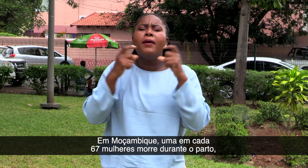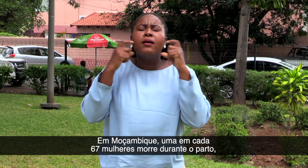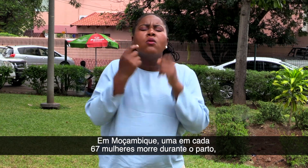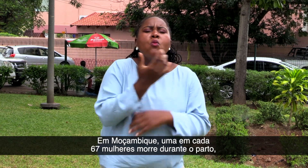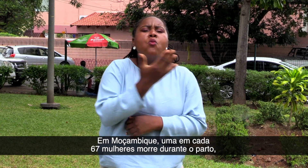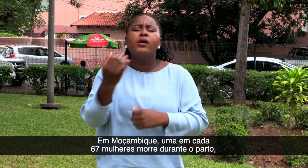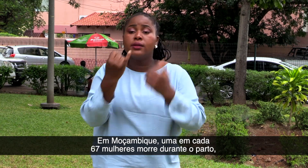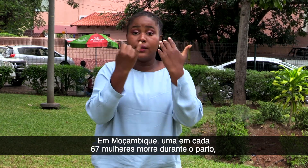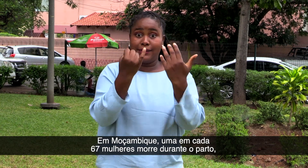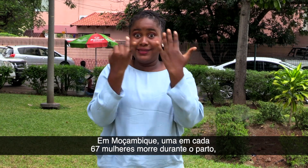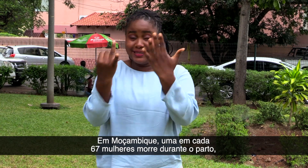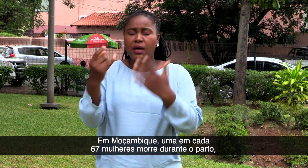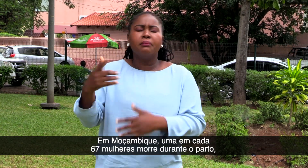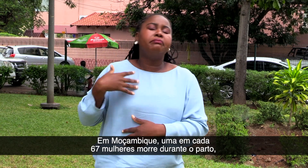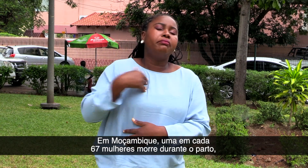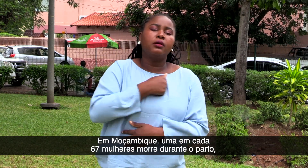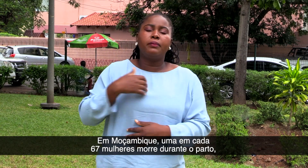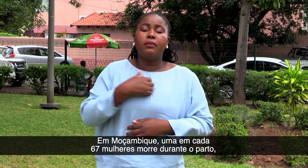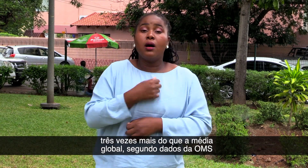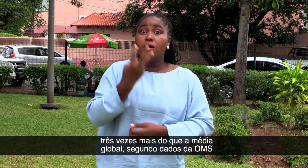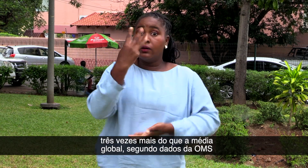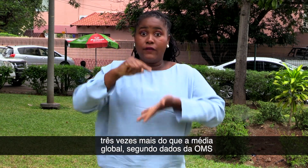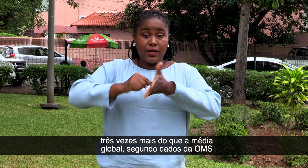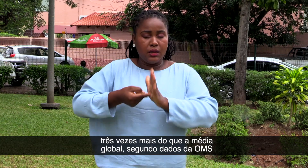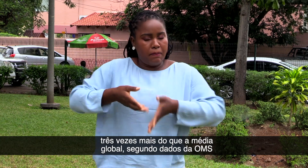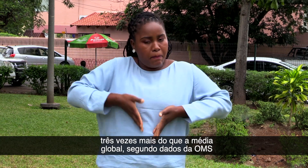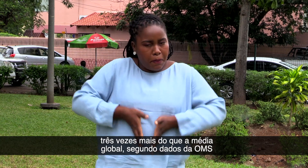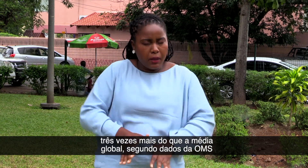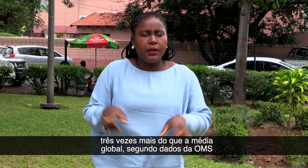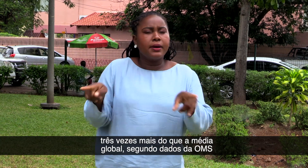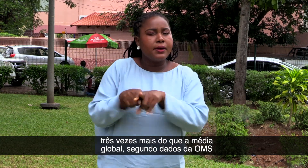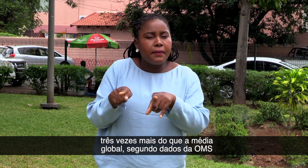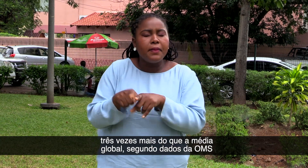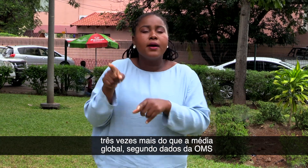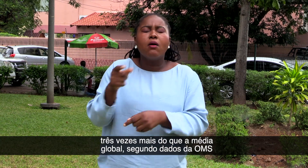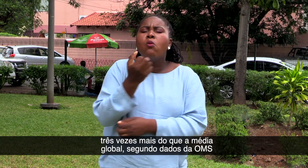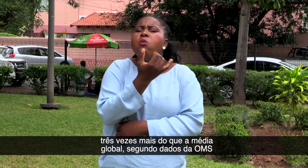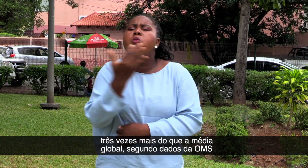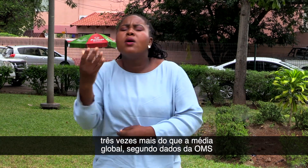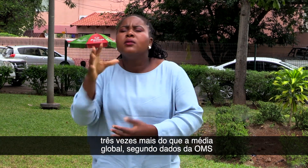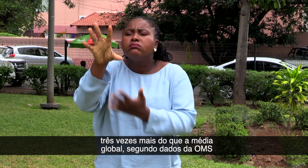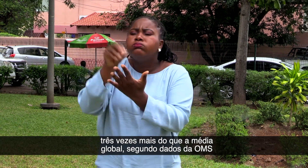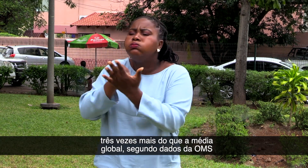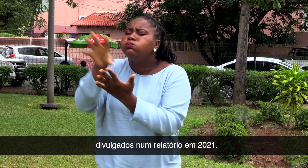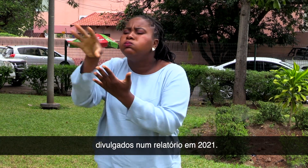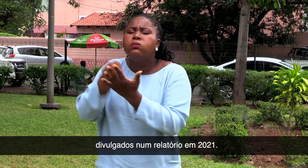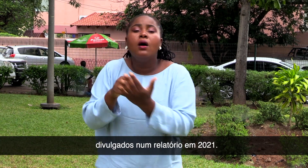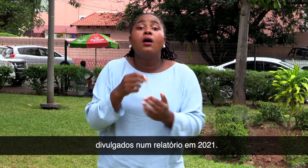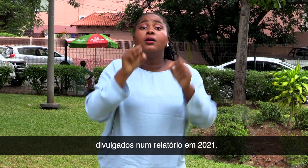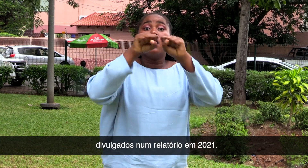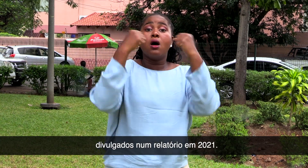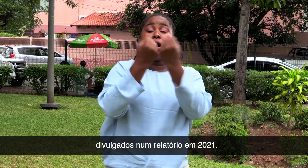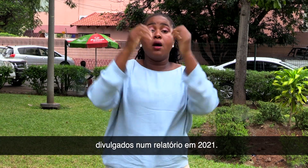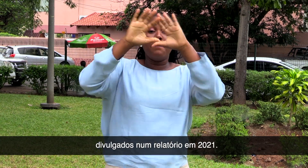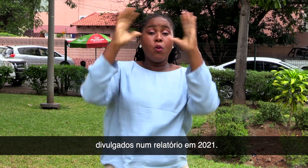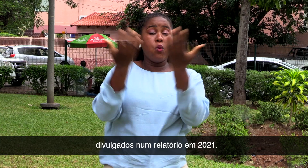cada 67 mulheres morre durante o parto, três vezes mais do que a média global, segundo dados da OMS divulgados